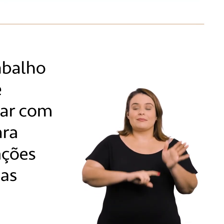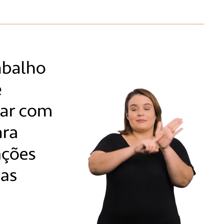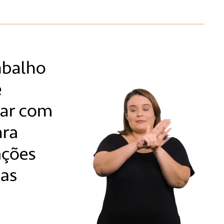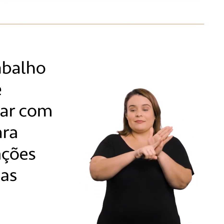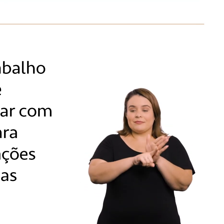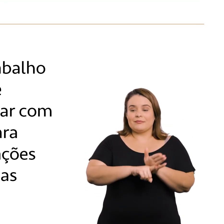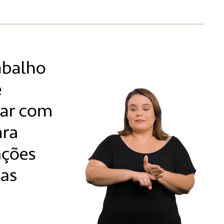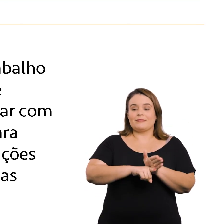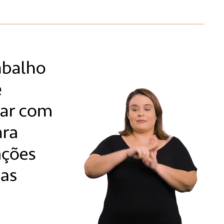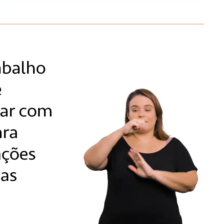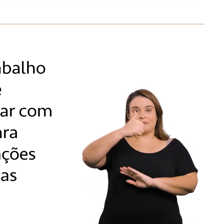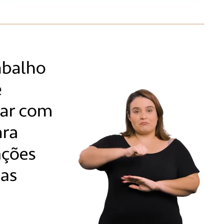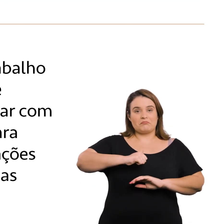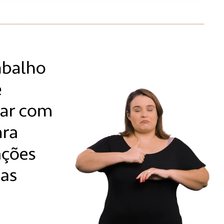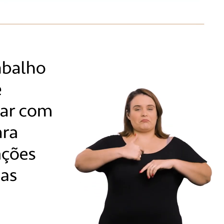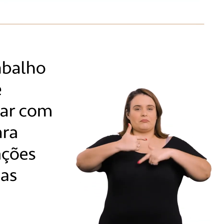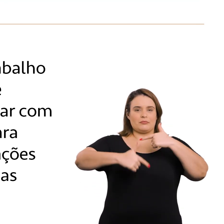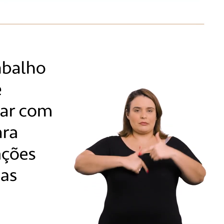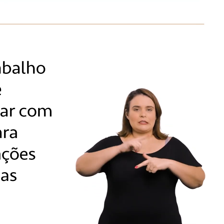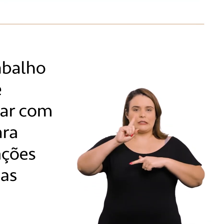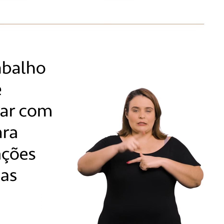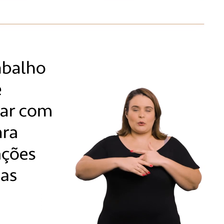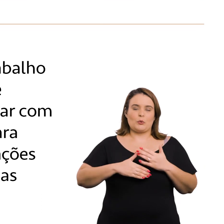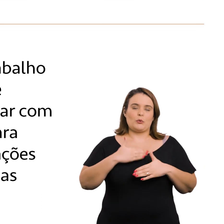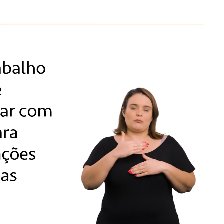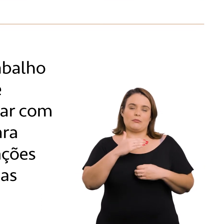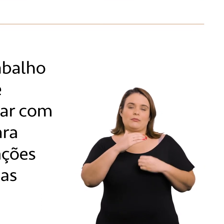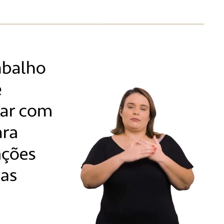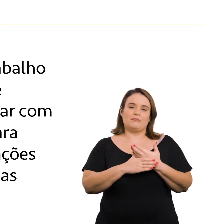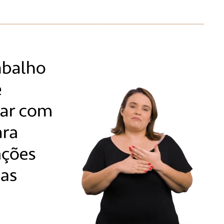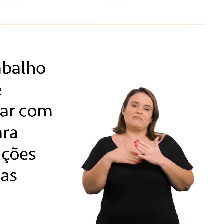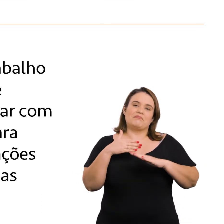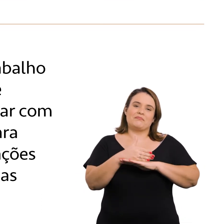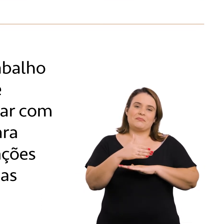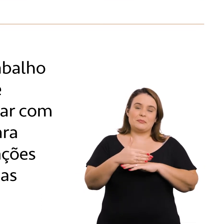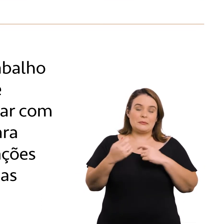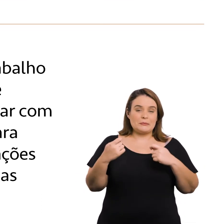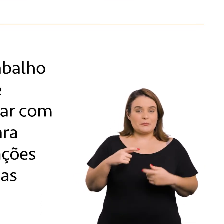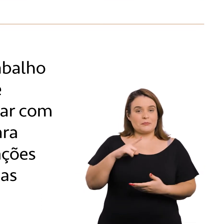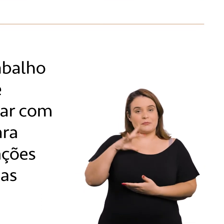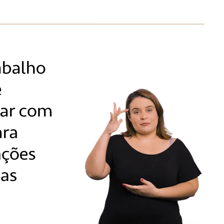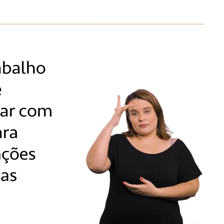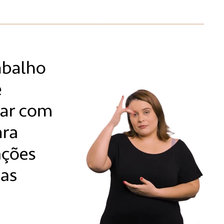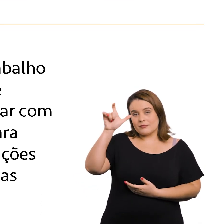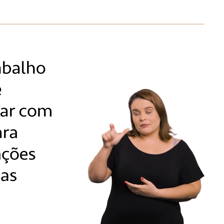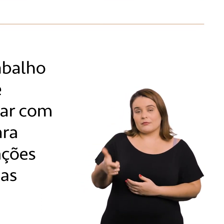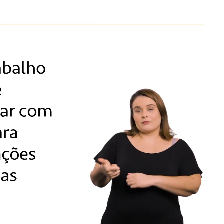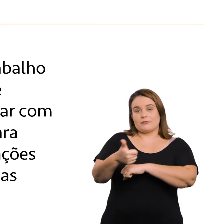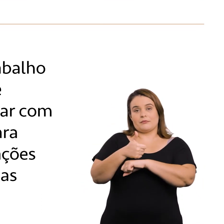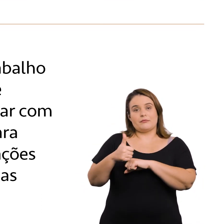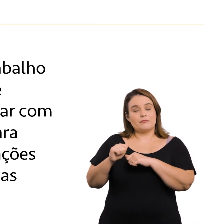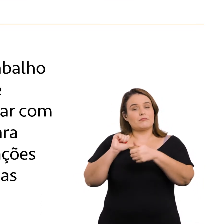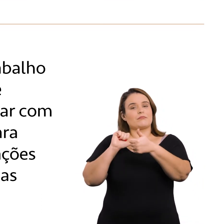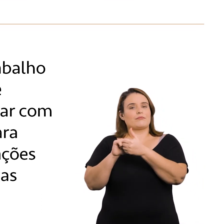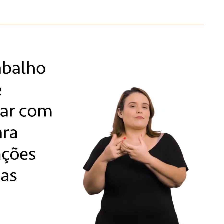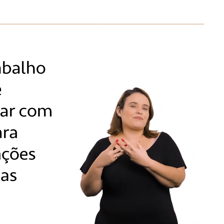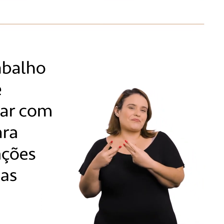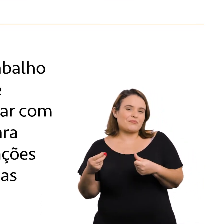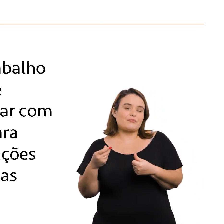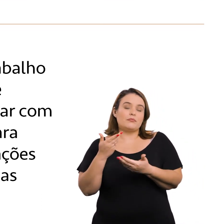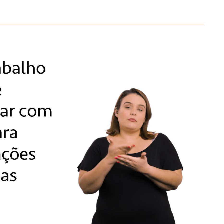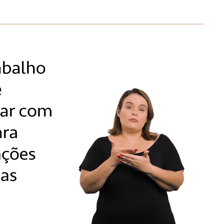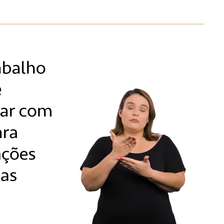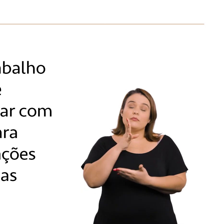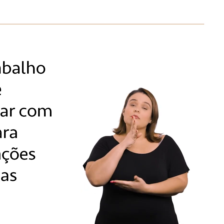do trabalho é um processo construtivo e participativo, que deve contar com profissionais qualificados para estudar